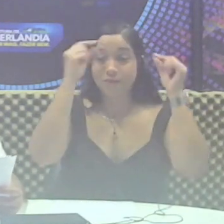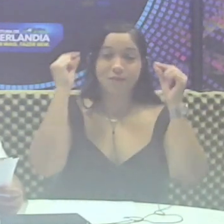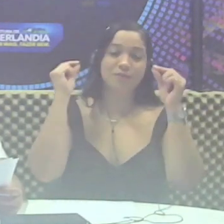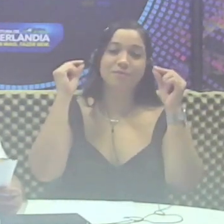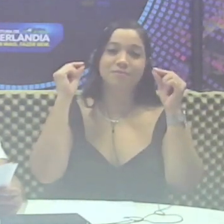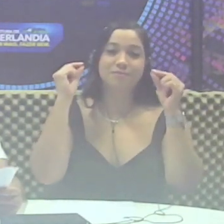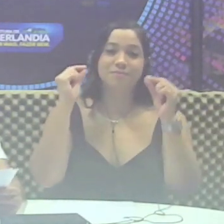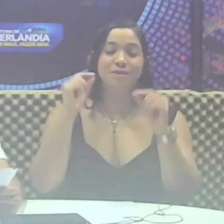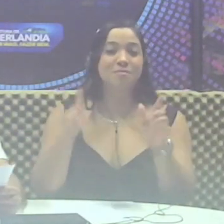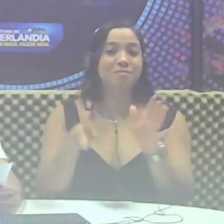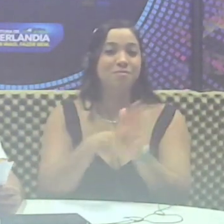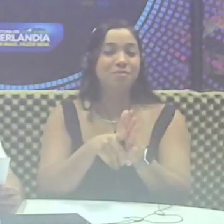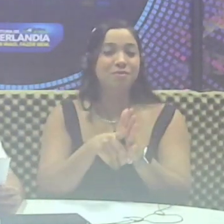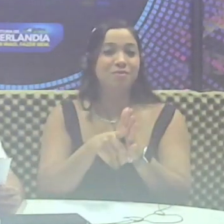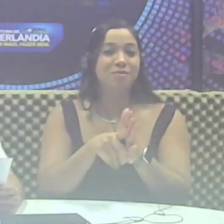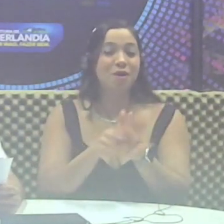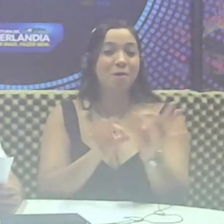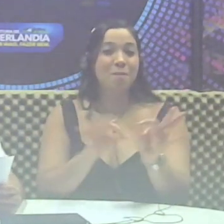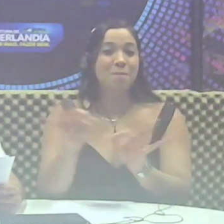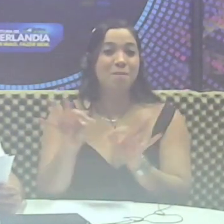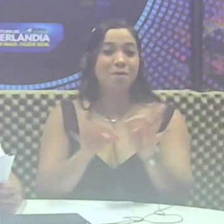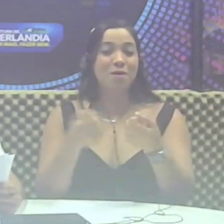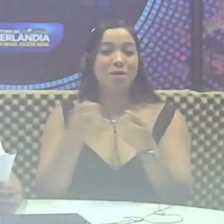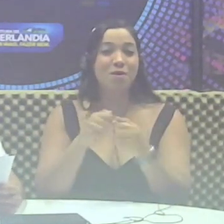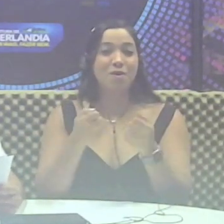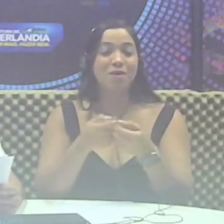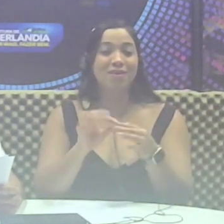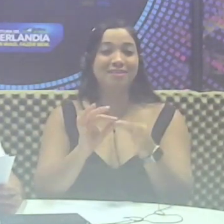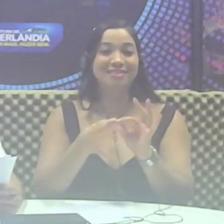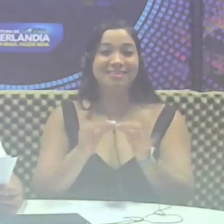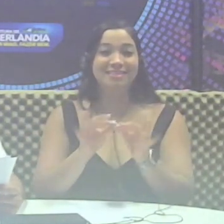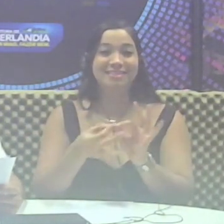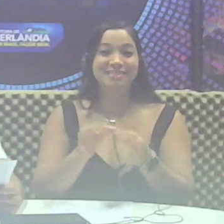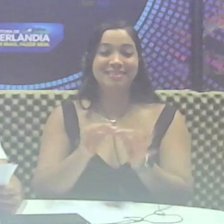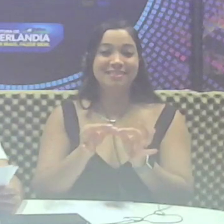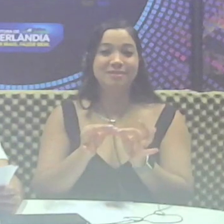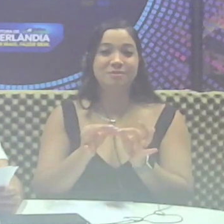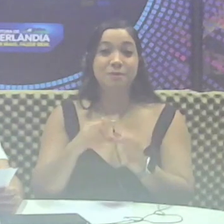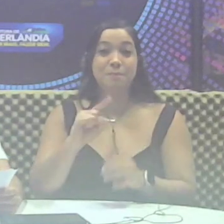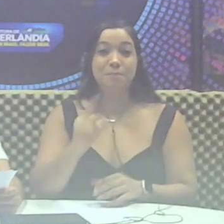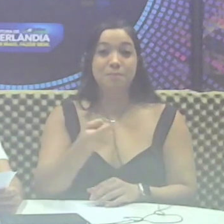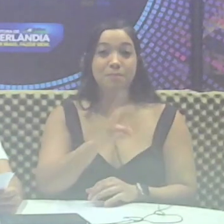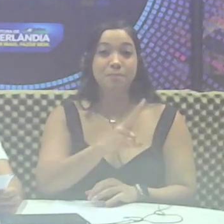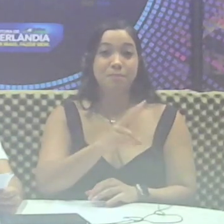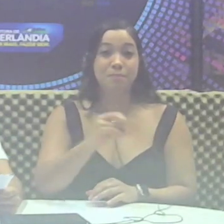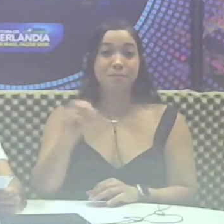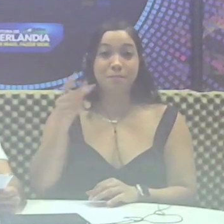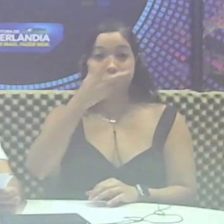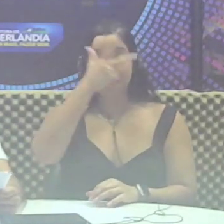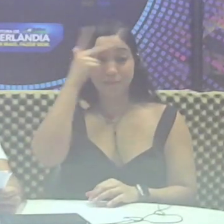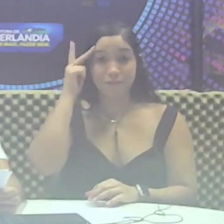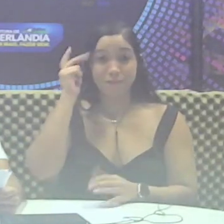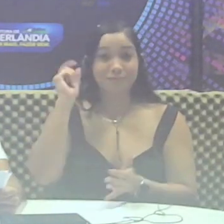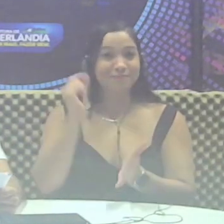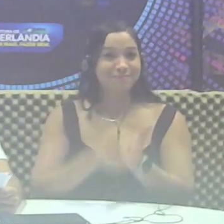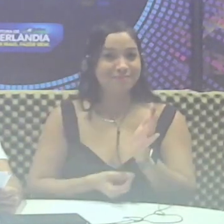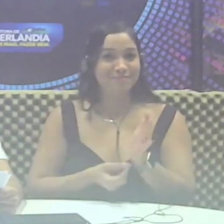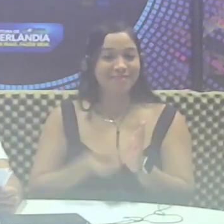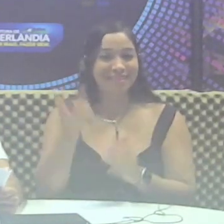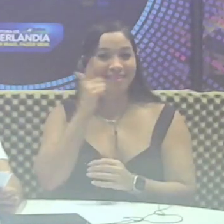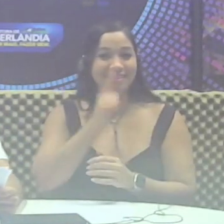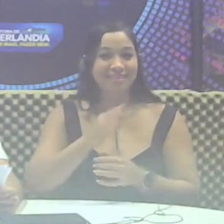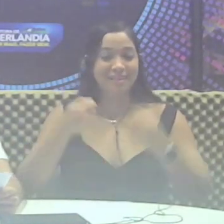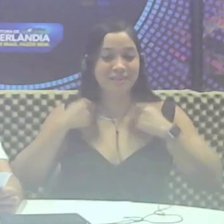sobrancelhas oferecidos por meio do projeto ônibus Meu Ofício. As 1.500 primeiras pessoas a se inscreverem